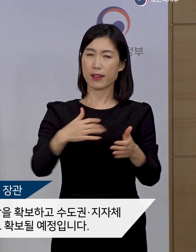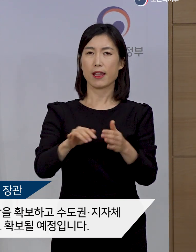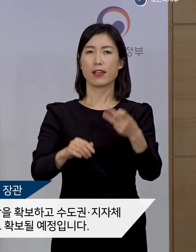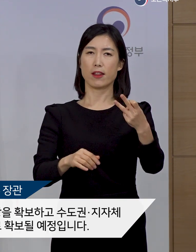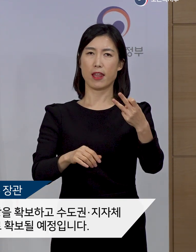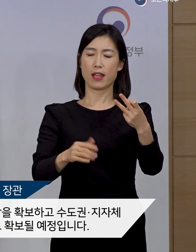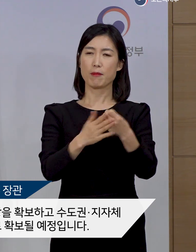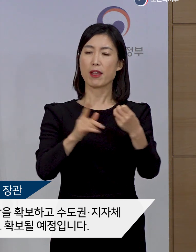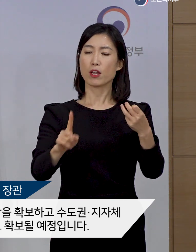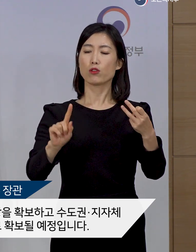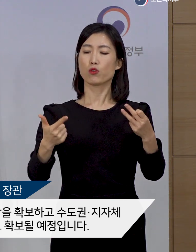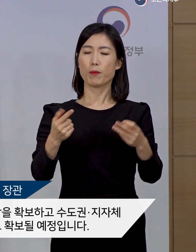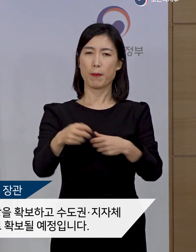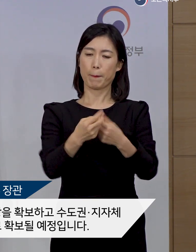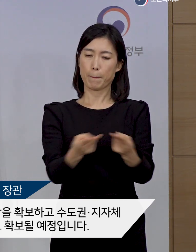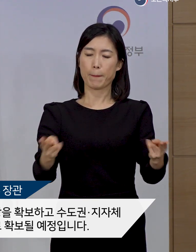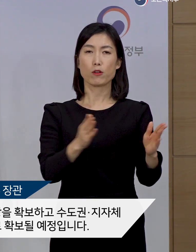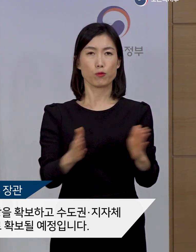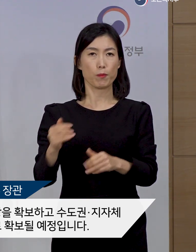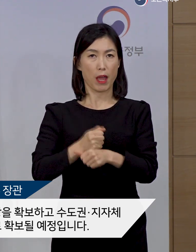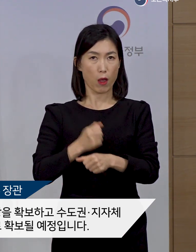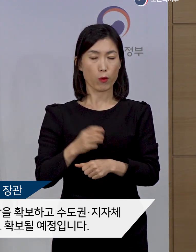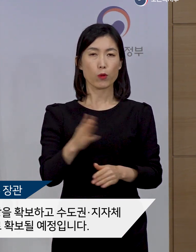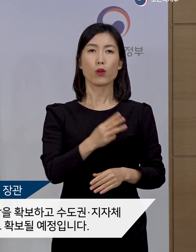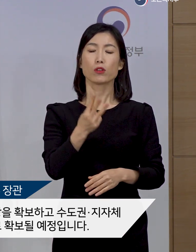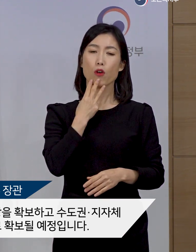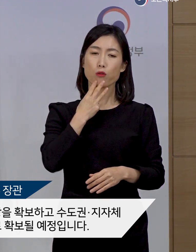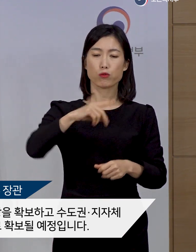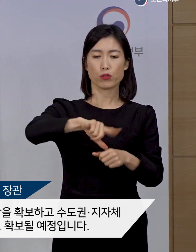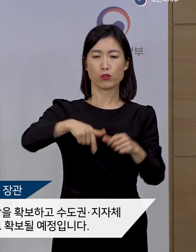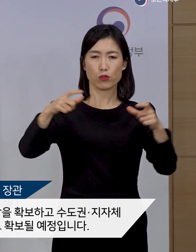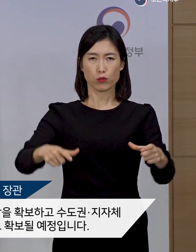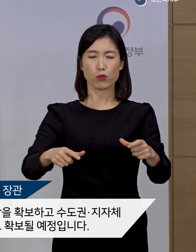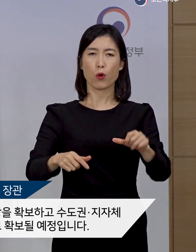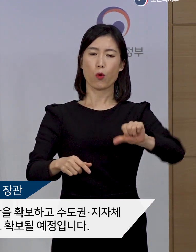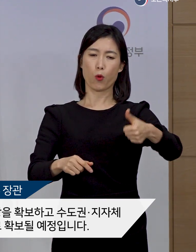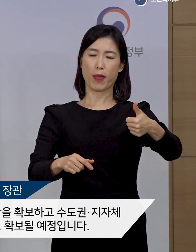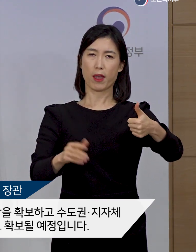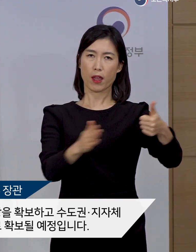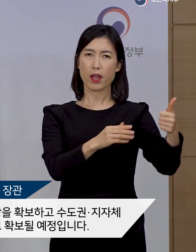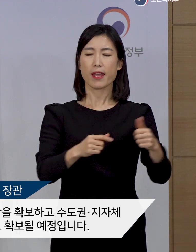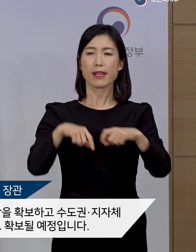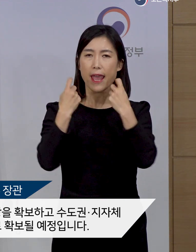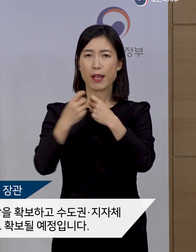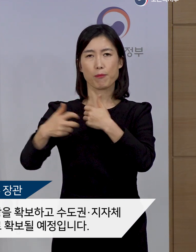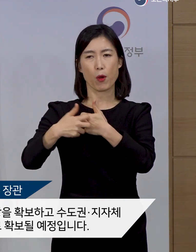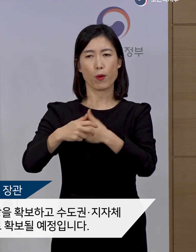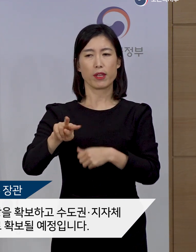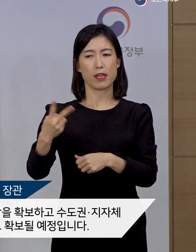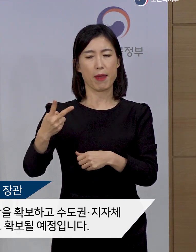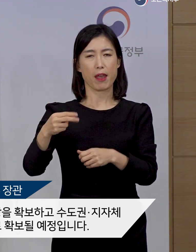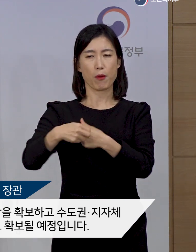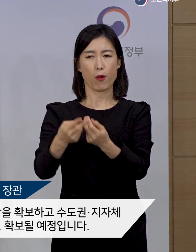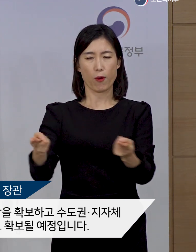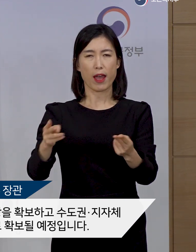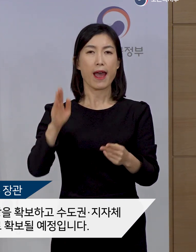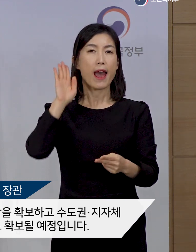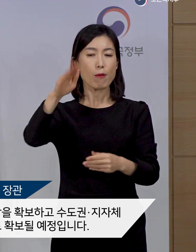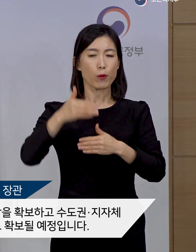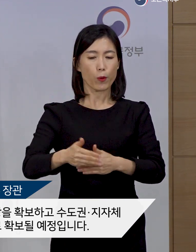1,600병상을 확보하고 수도권 지자체 병원 500병상, 민간 부문 200병상 등이